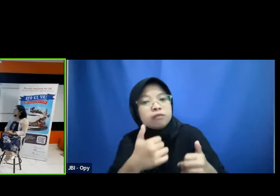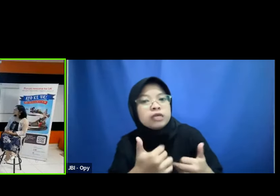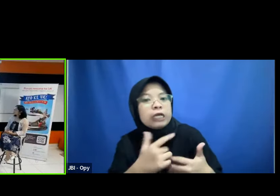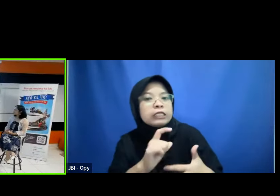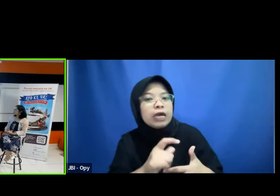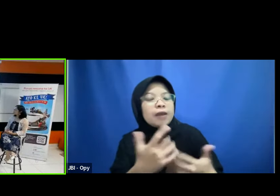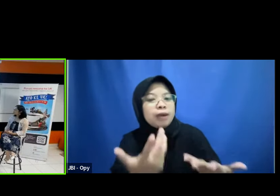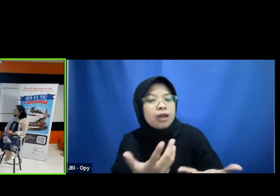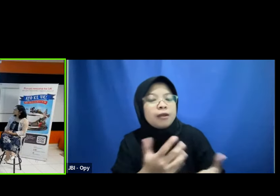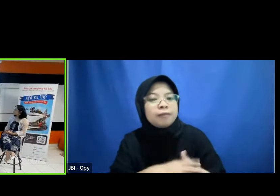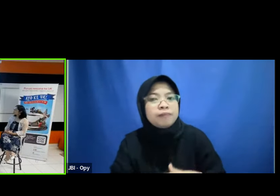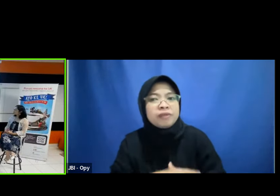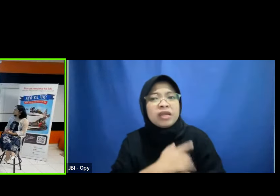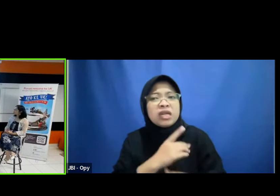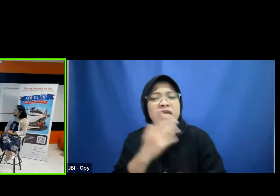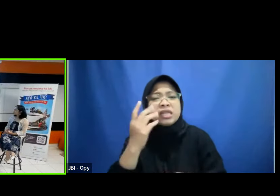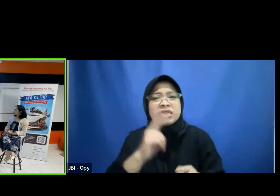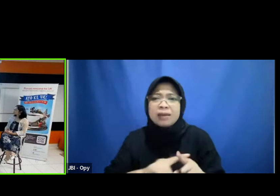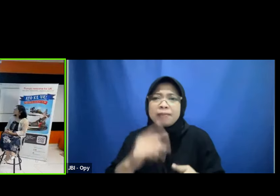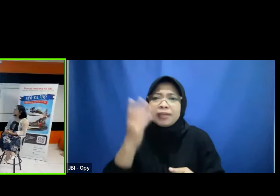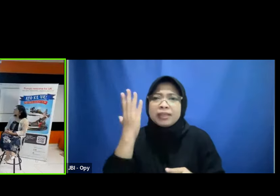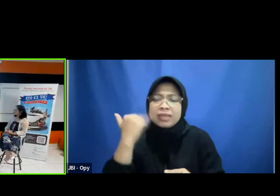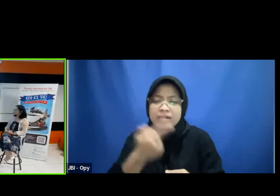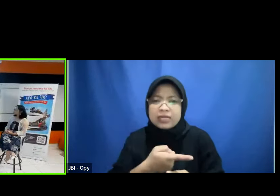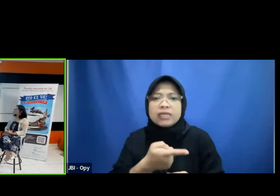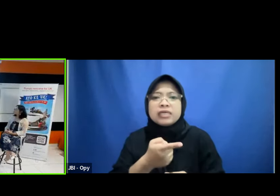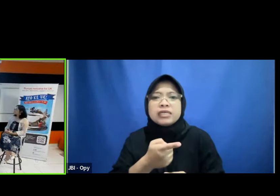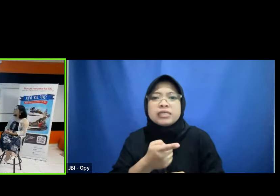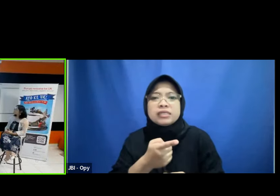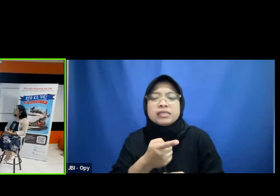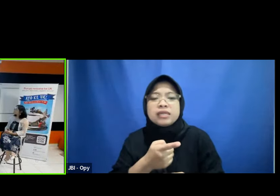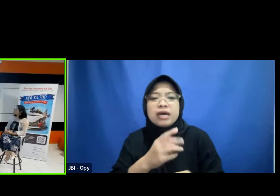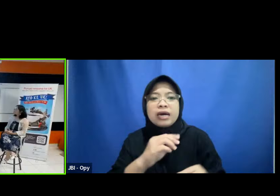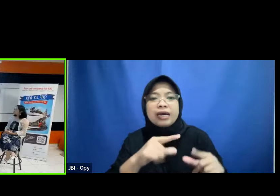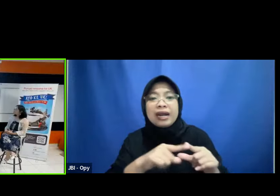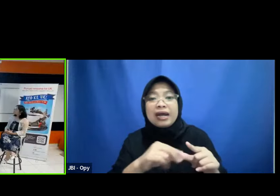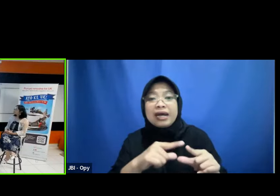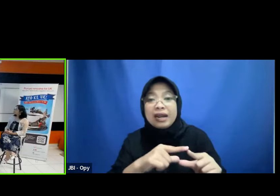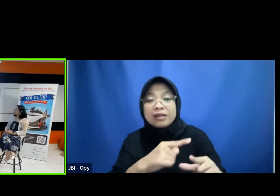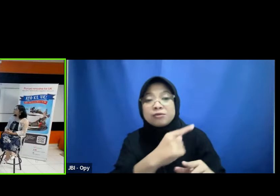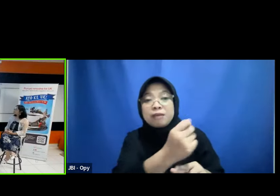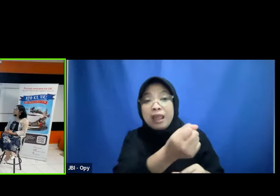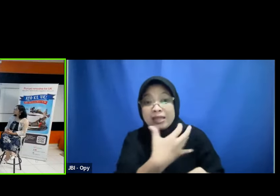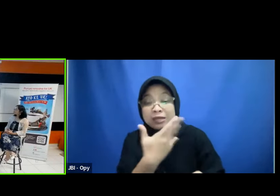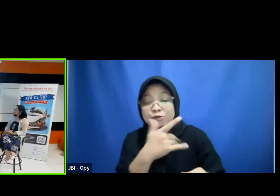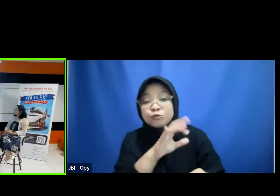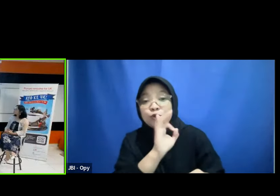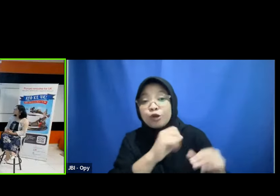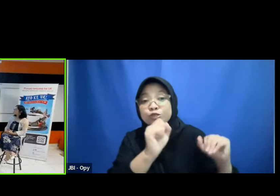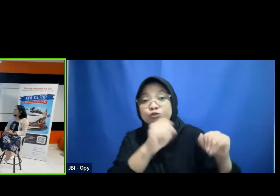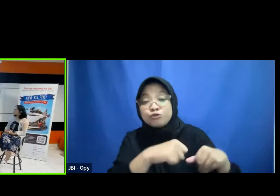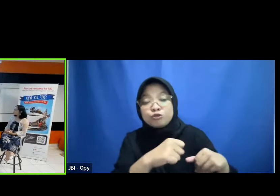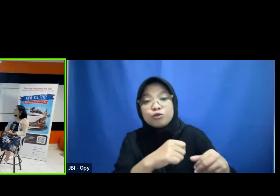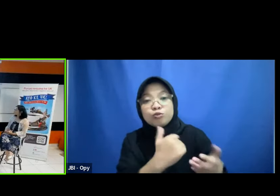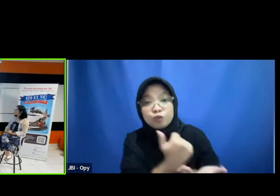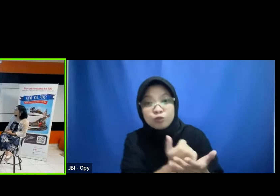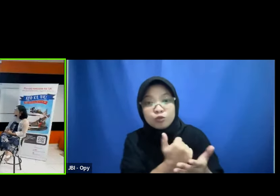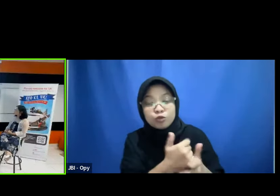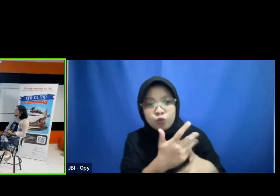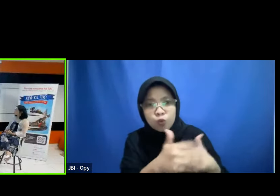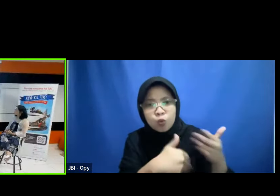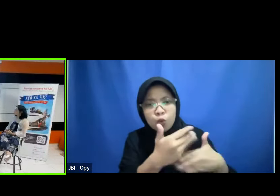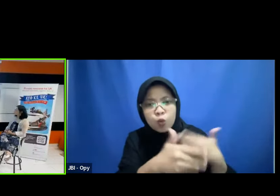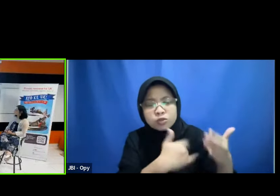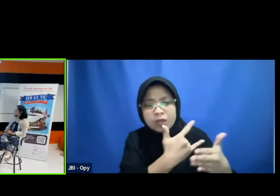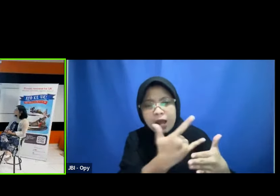sih cuman ya tadi e setuju sih kararas tuh karenang jawabannya tuh enggak mesti yang selalu harus serius terus gitu loh kalian